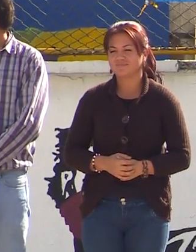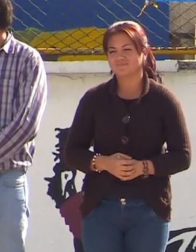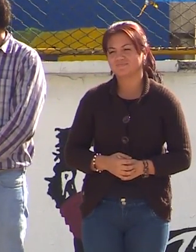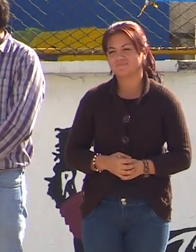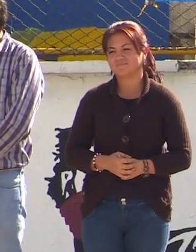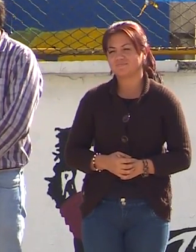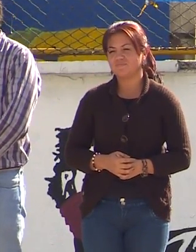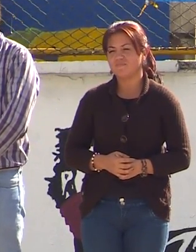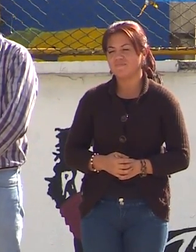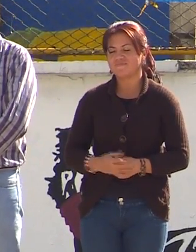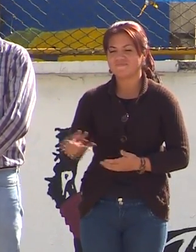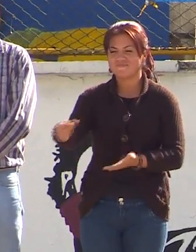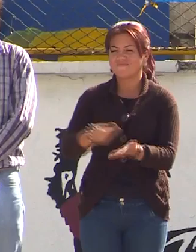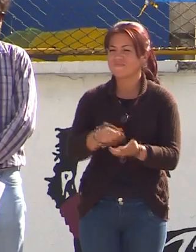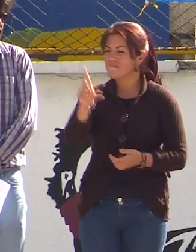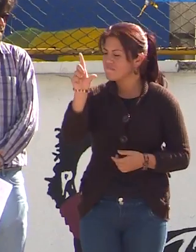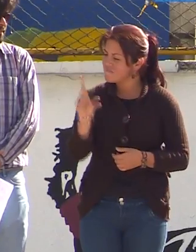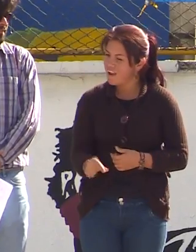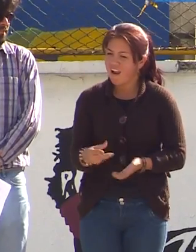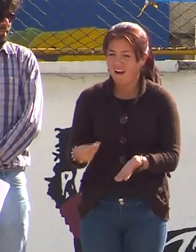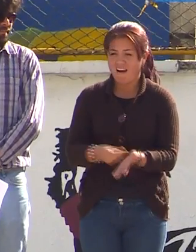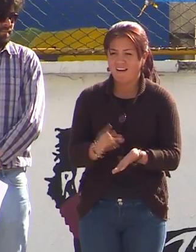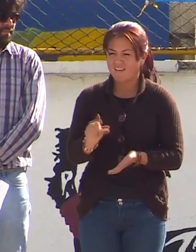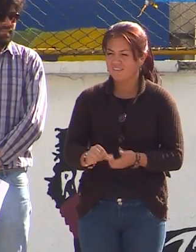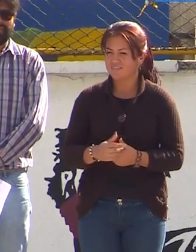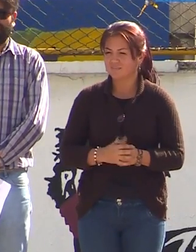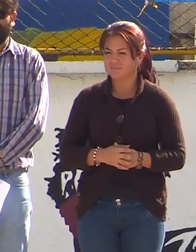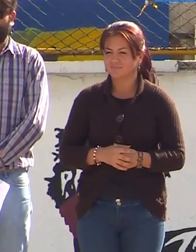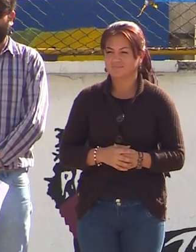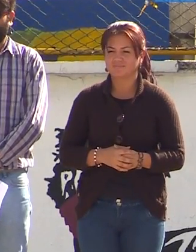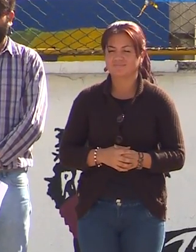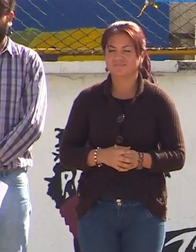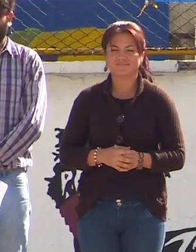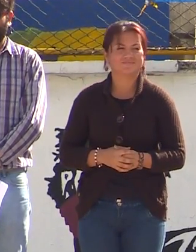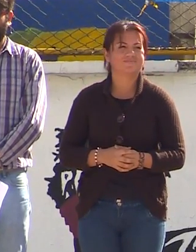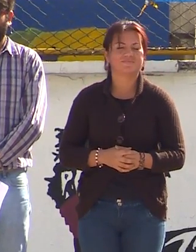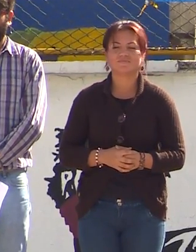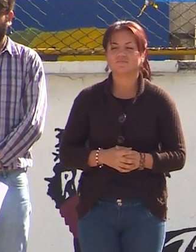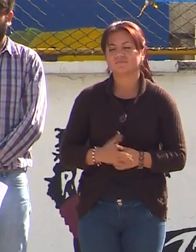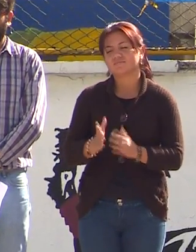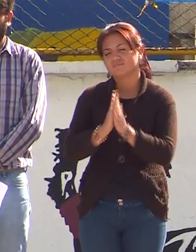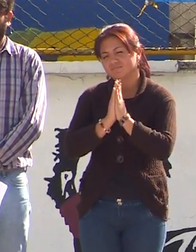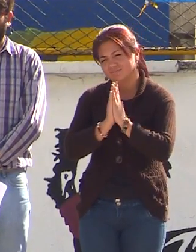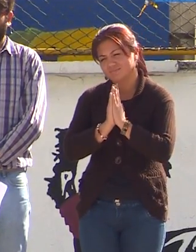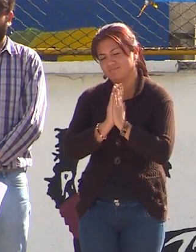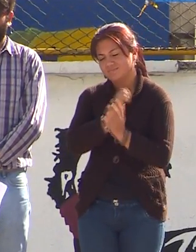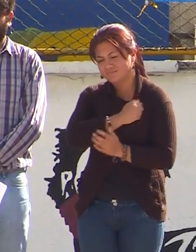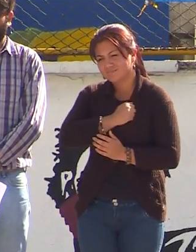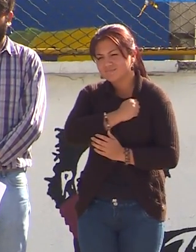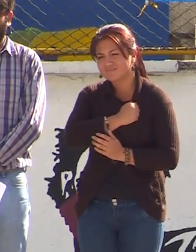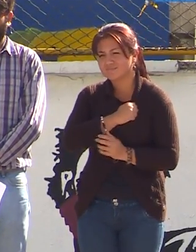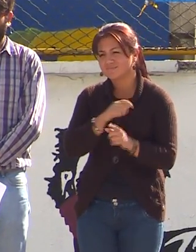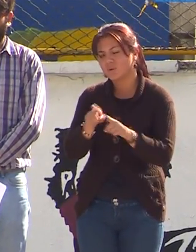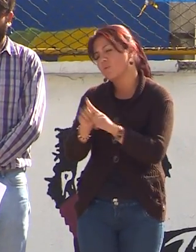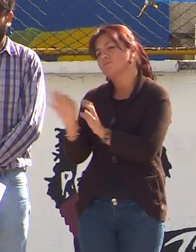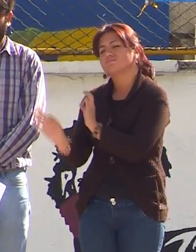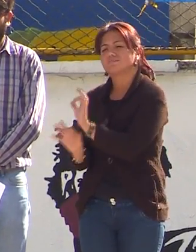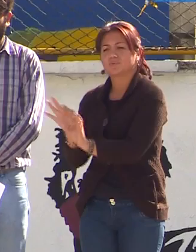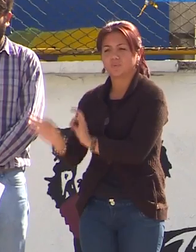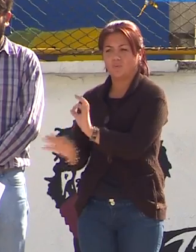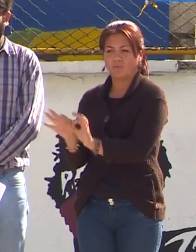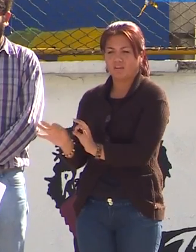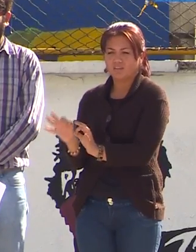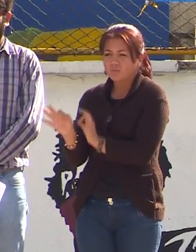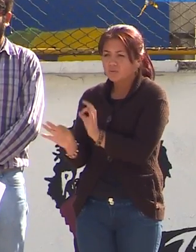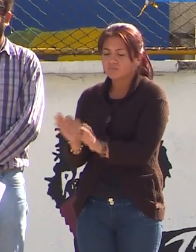Les pido, les suplico que lo conservemos, que permanezca como